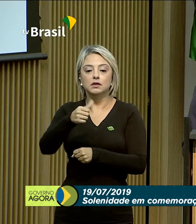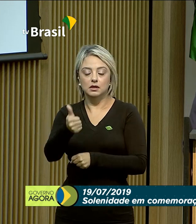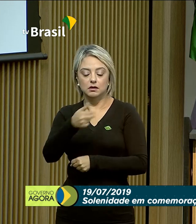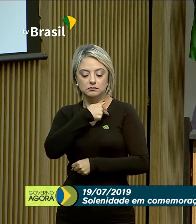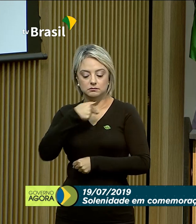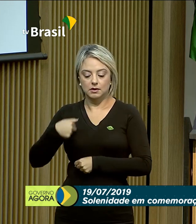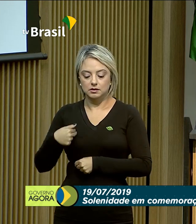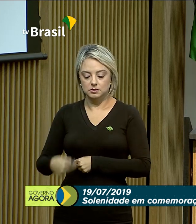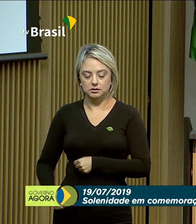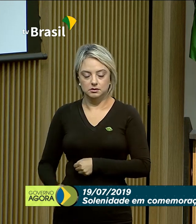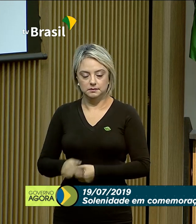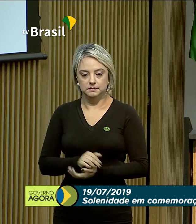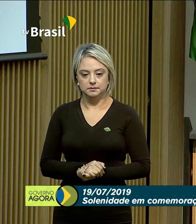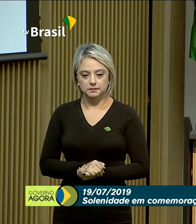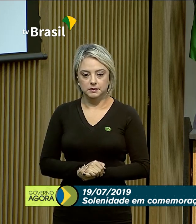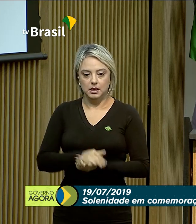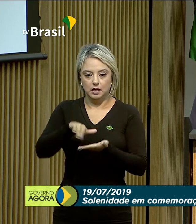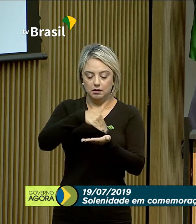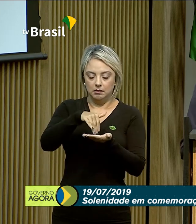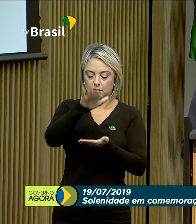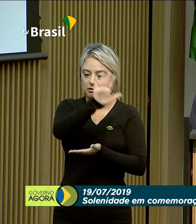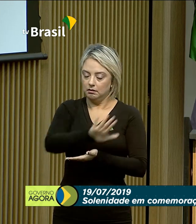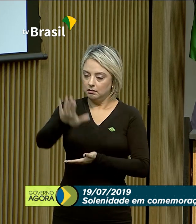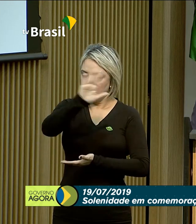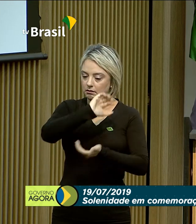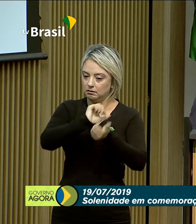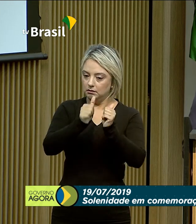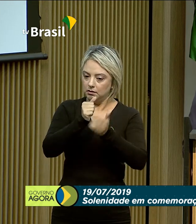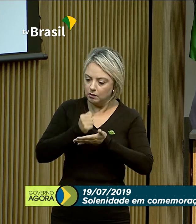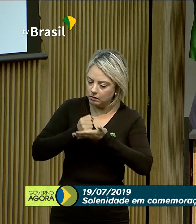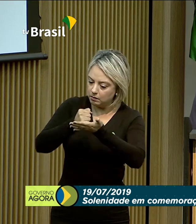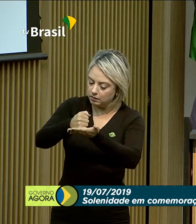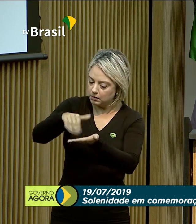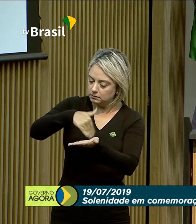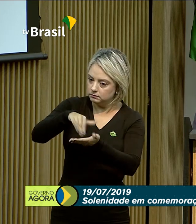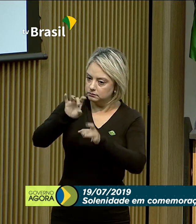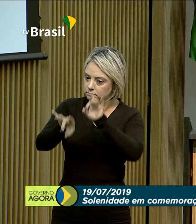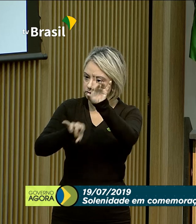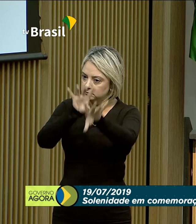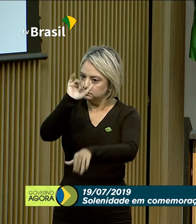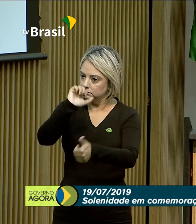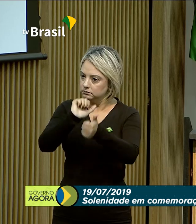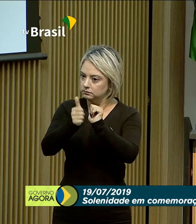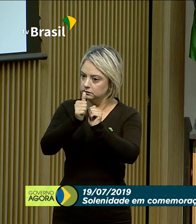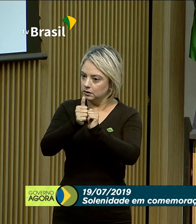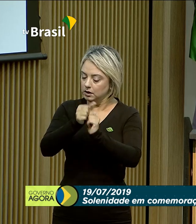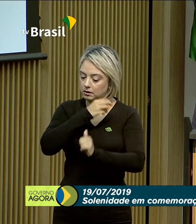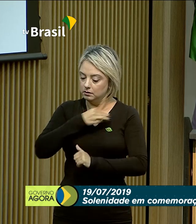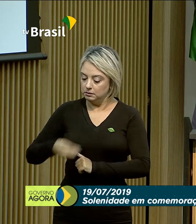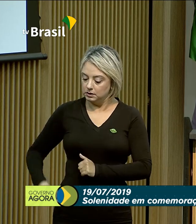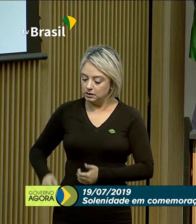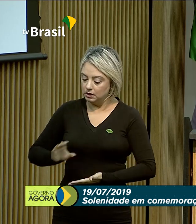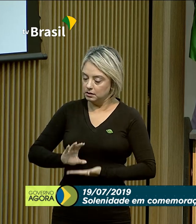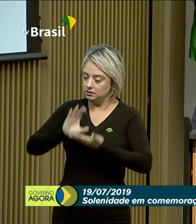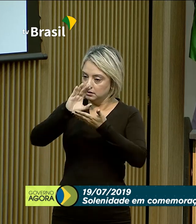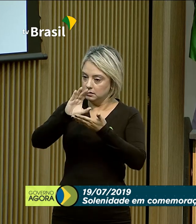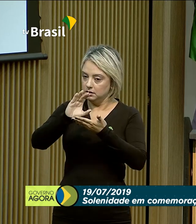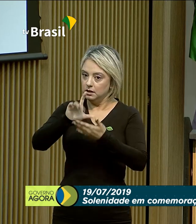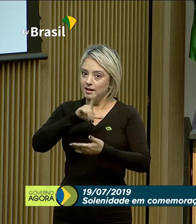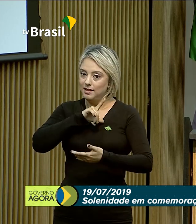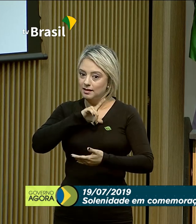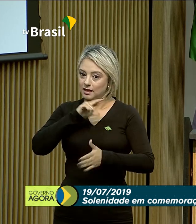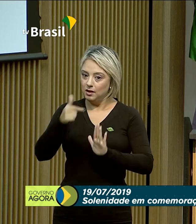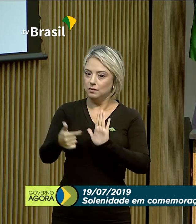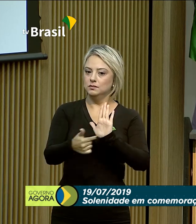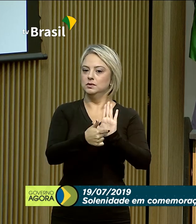participamos. A Secretaria Nacional de Futebol, com apoio da Secretaria Especial do Esporte e do Ministério da Cidadania, tem como